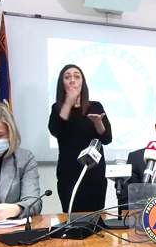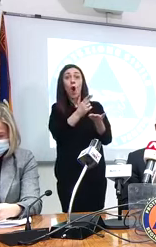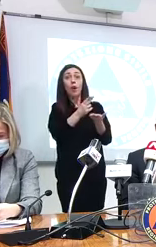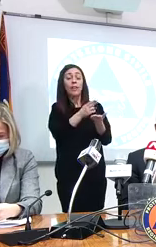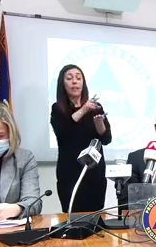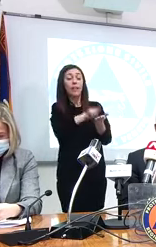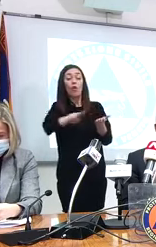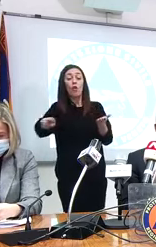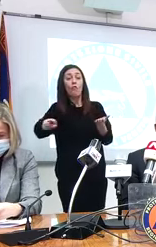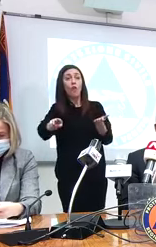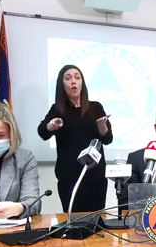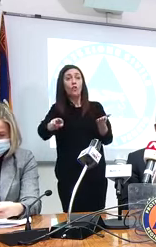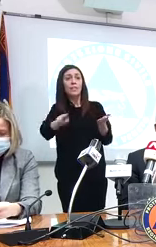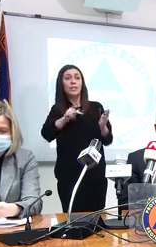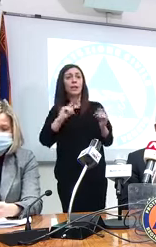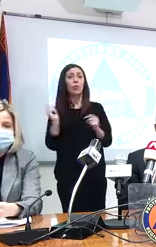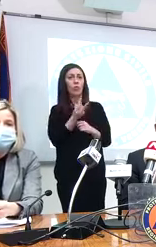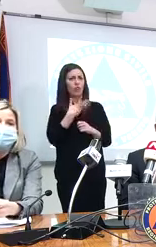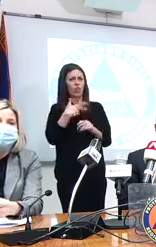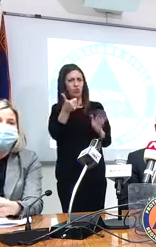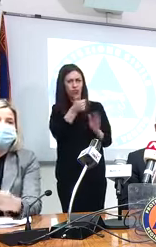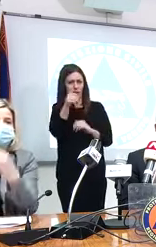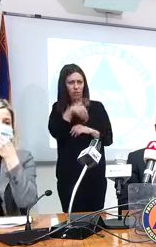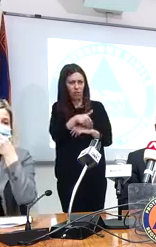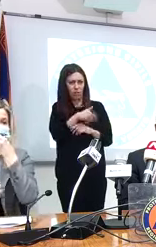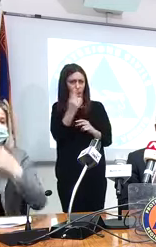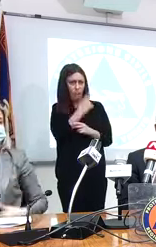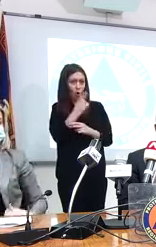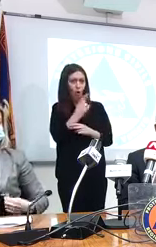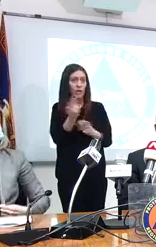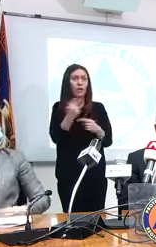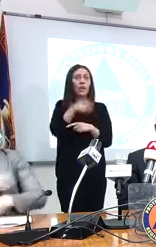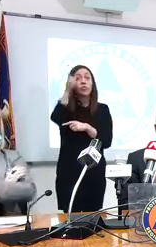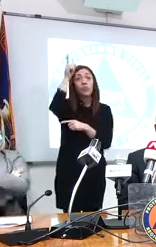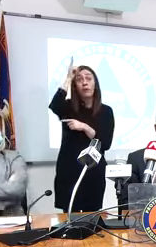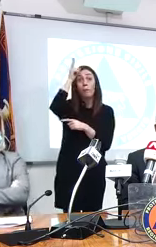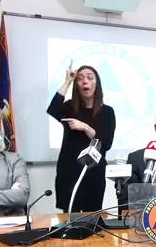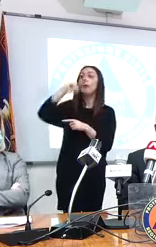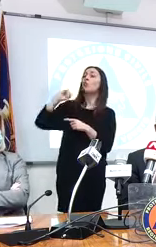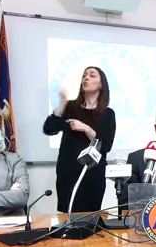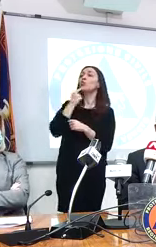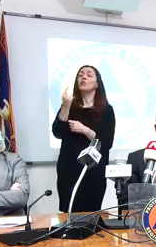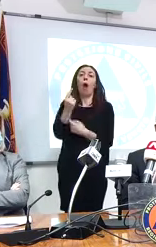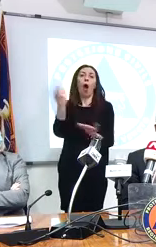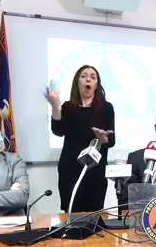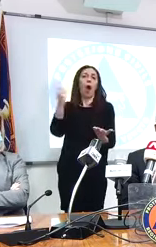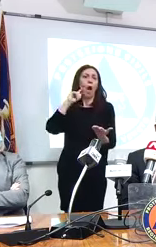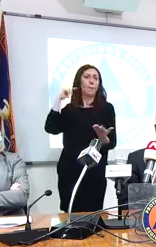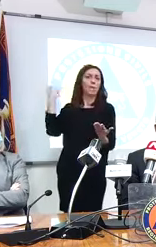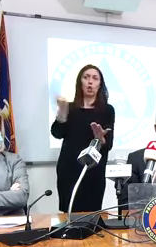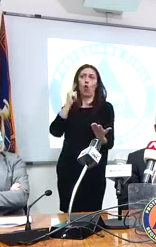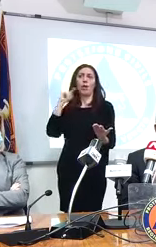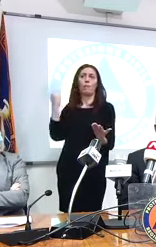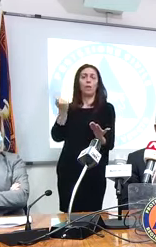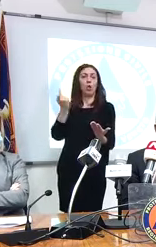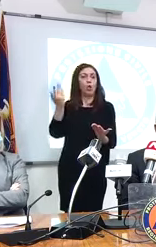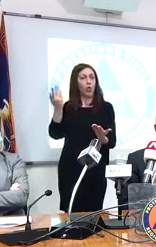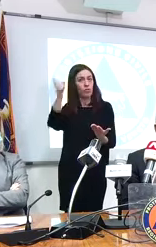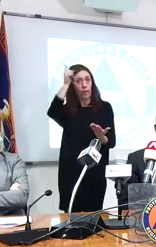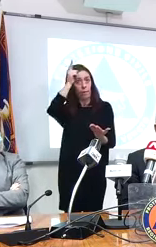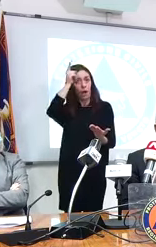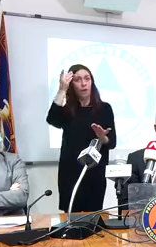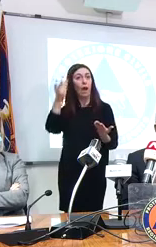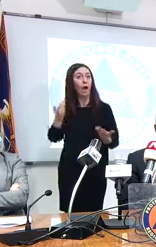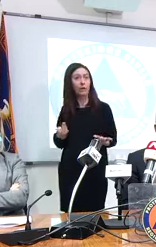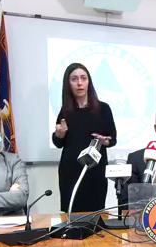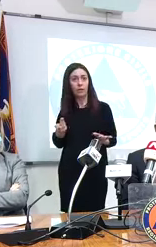di 100.000 morti. La Germania, che tutti decantavano come la realtà sanitaria migliore del mondo nella prima fase, adesso non ne